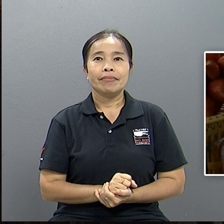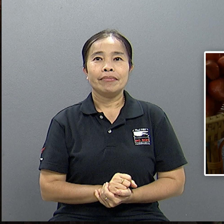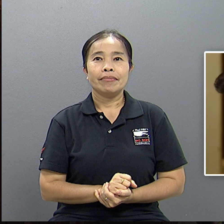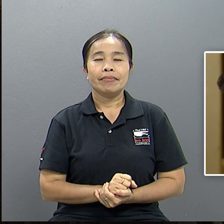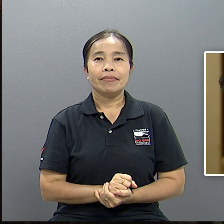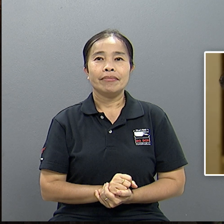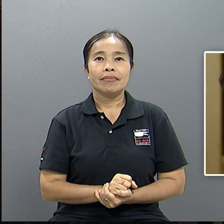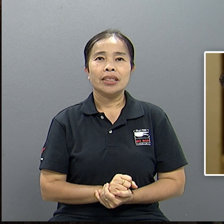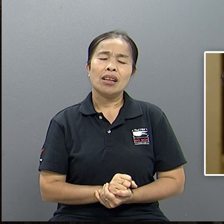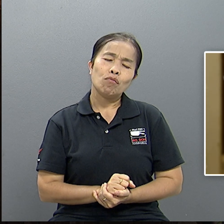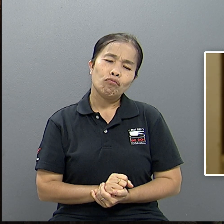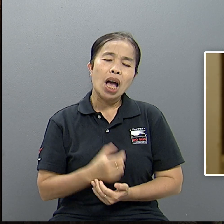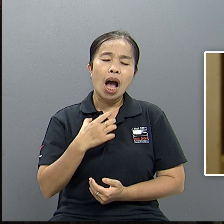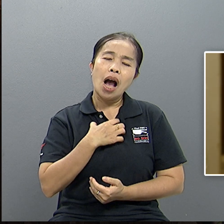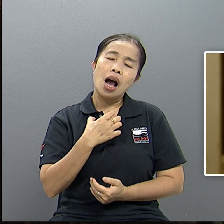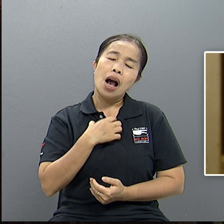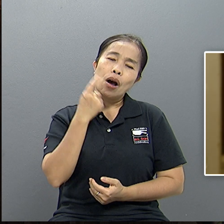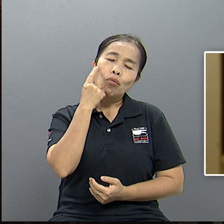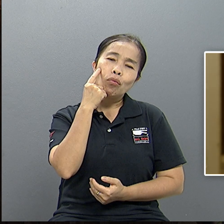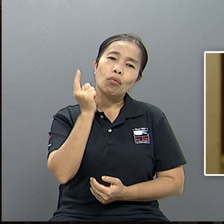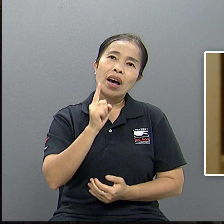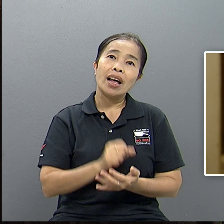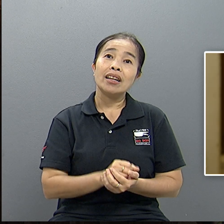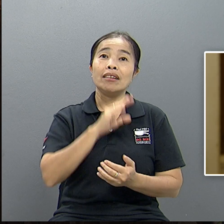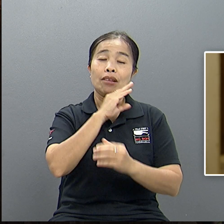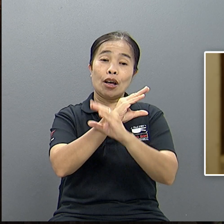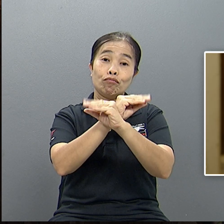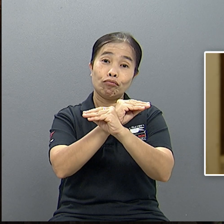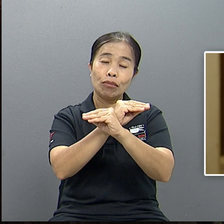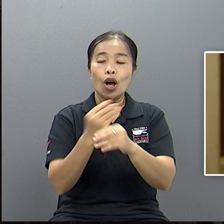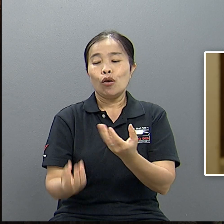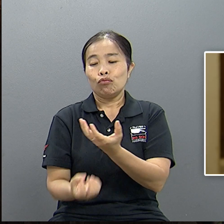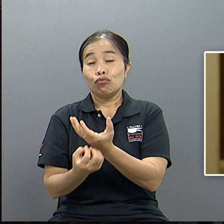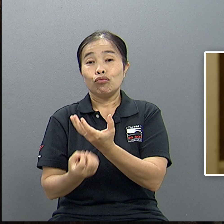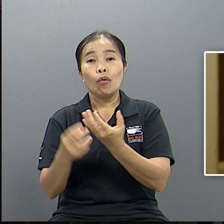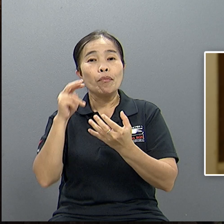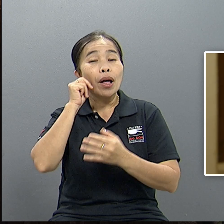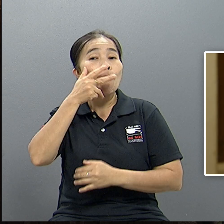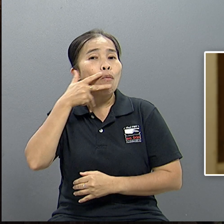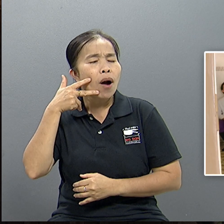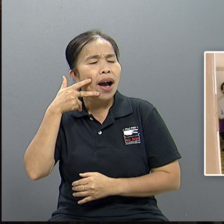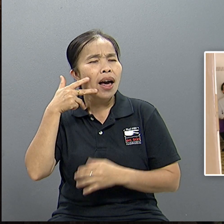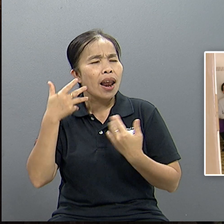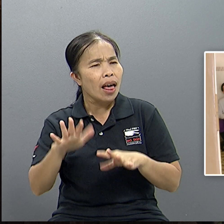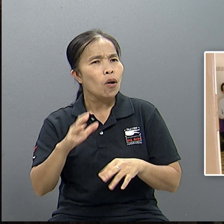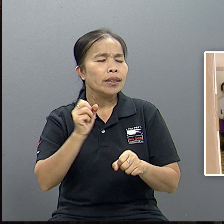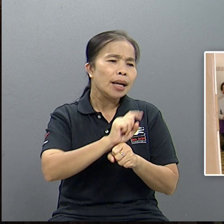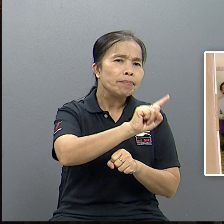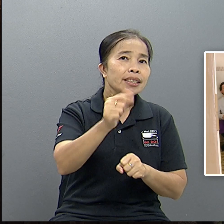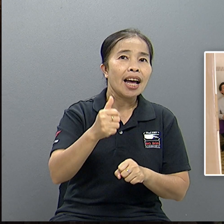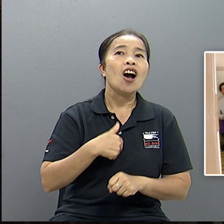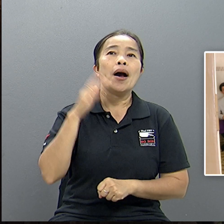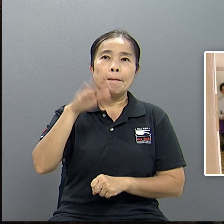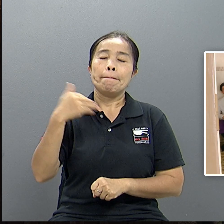เราอยากรู้ว่าถ้าสละไม่เอาไปลอยแก้วเนี่ยเราจะไปทำอะไรอย่างอื่นได้บ้าง ก็เอาไป